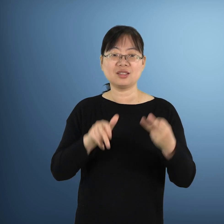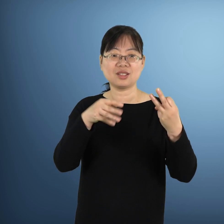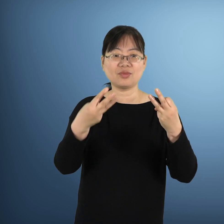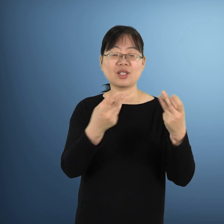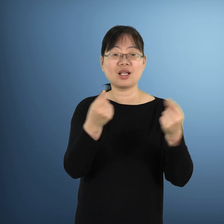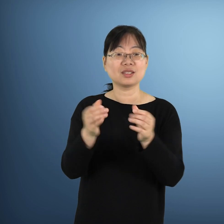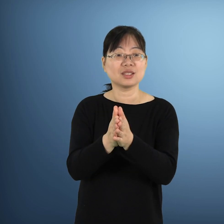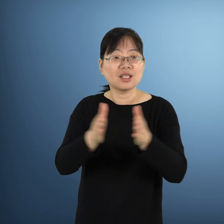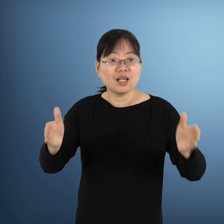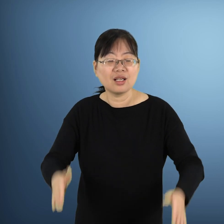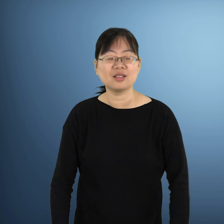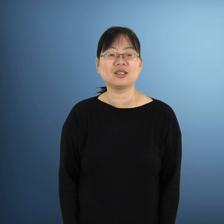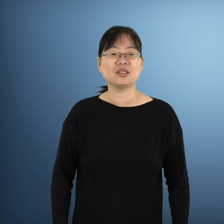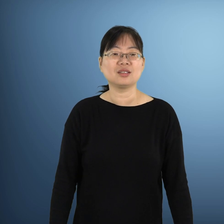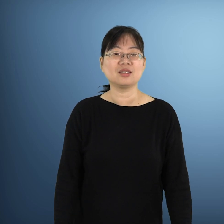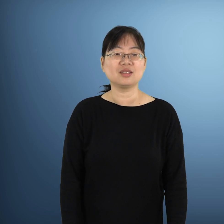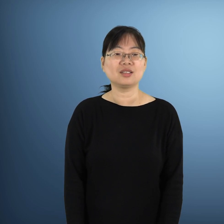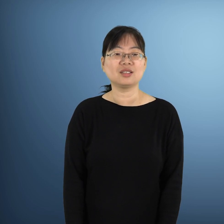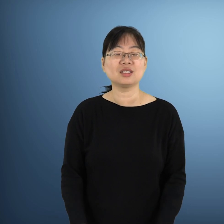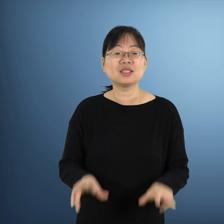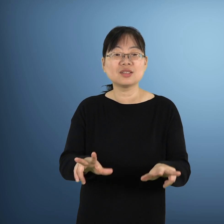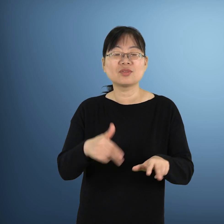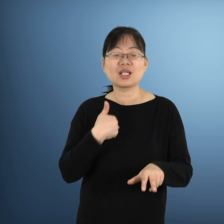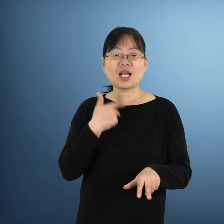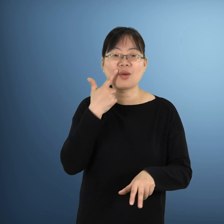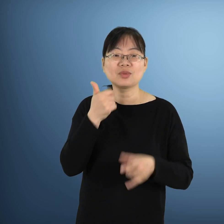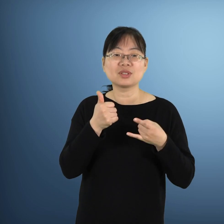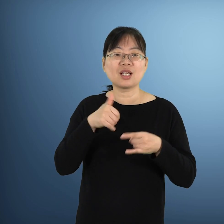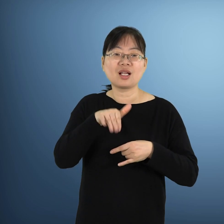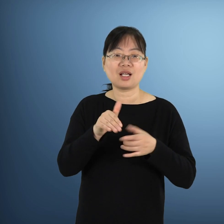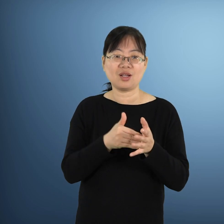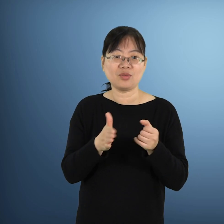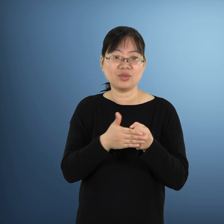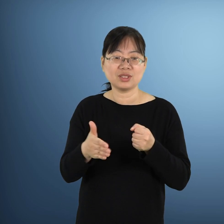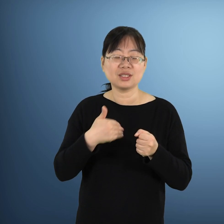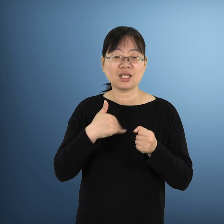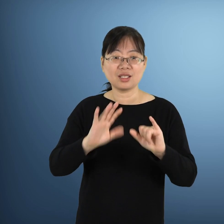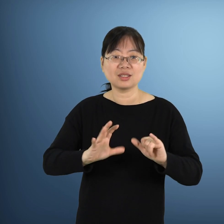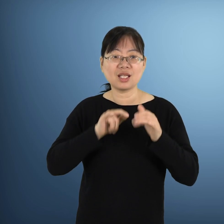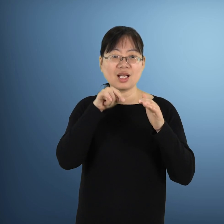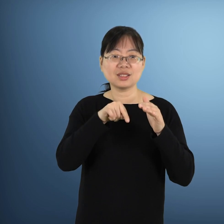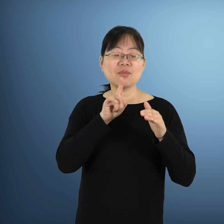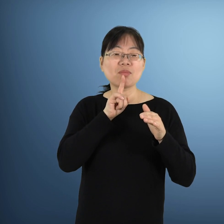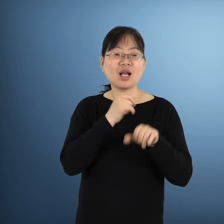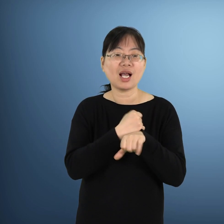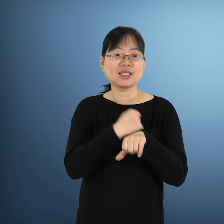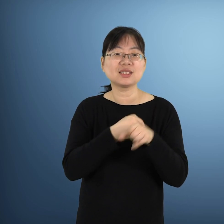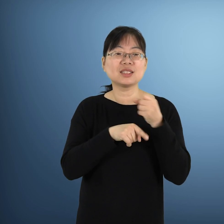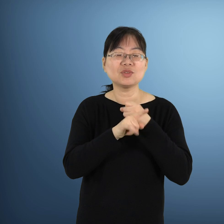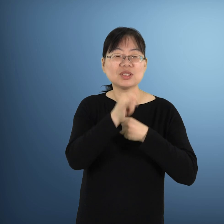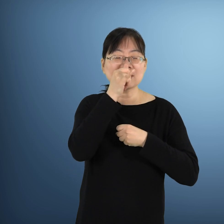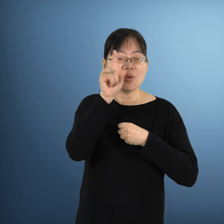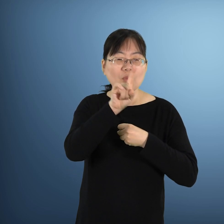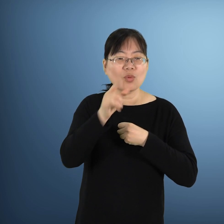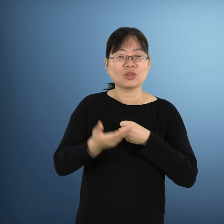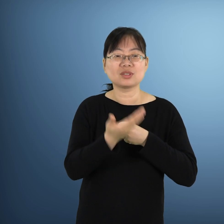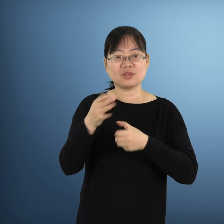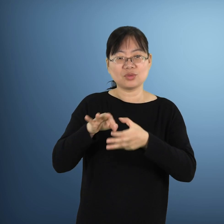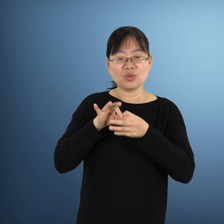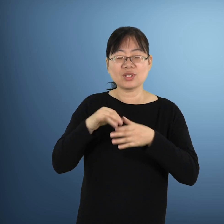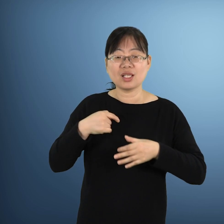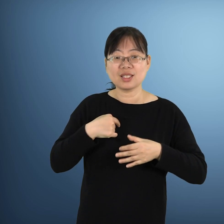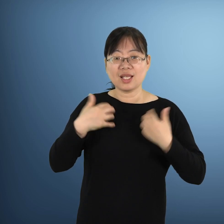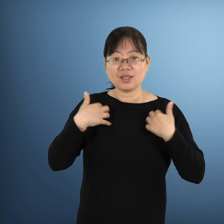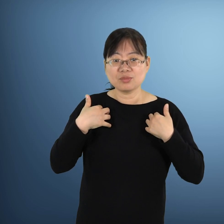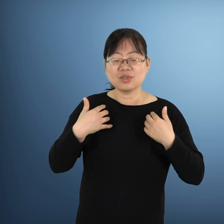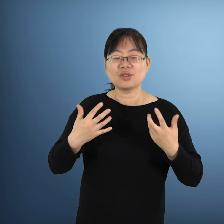같이 시작. 지금 내가 아버지께로 가오니 내가 세상에서 이 말을 하옵는 것은 그들로 내